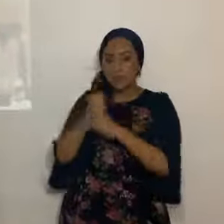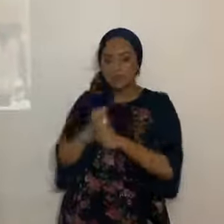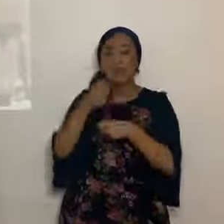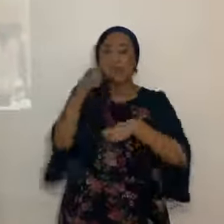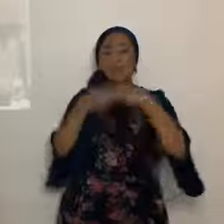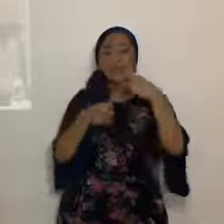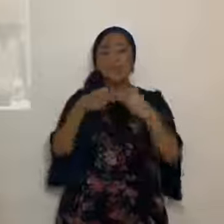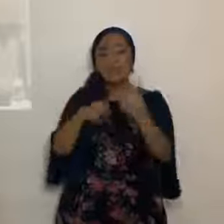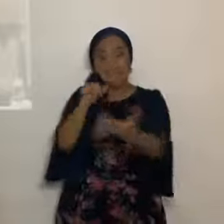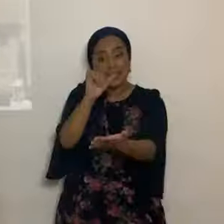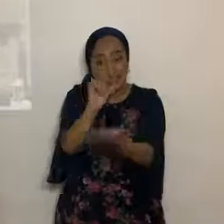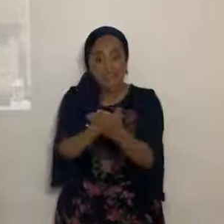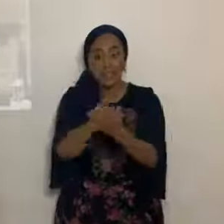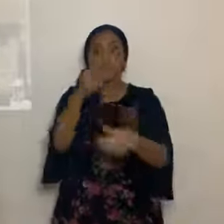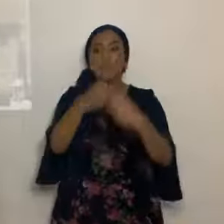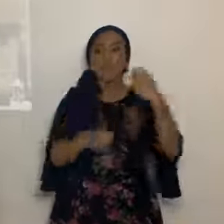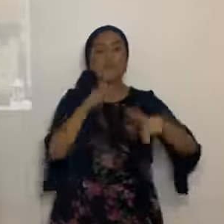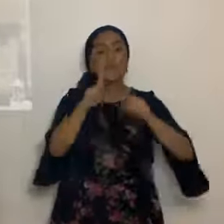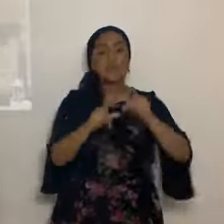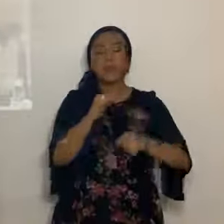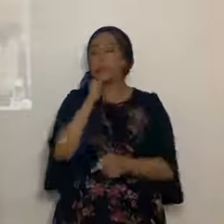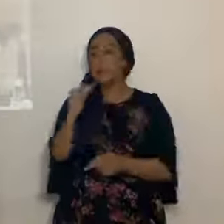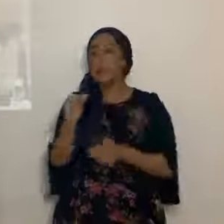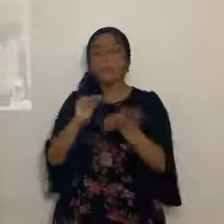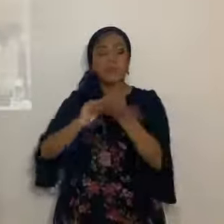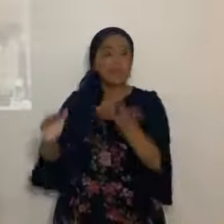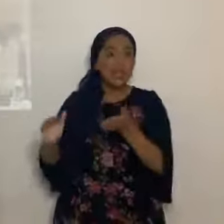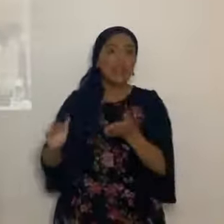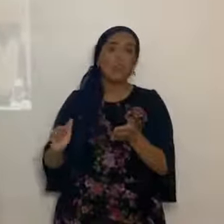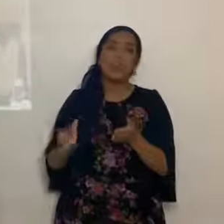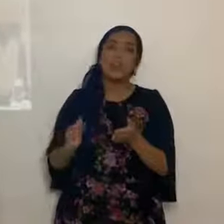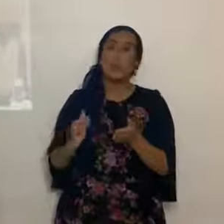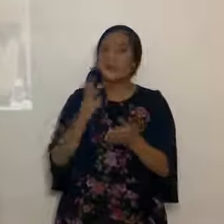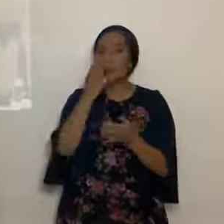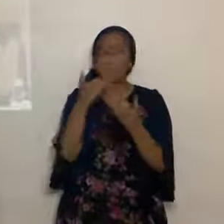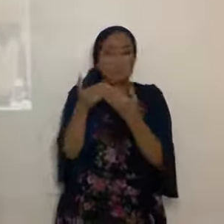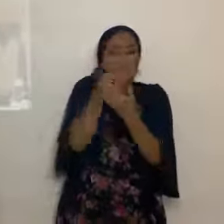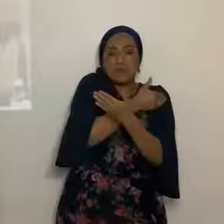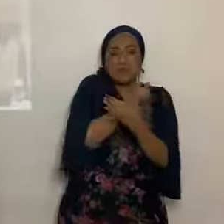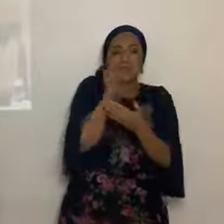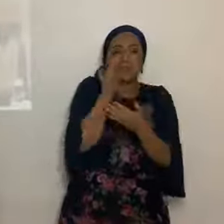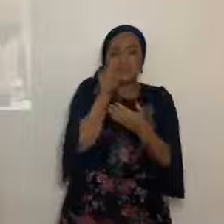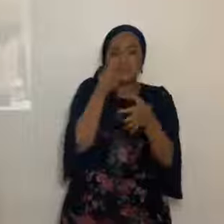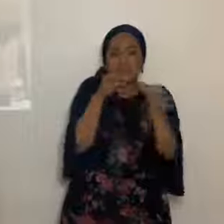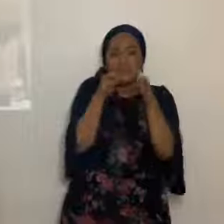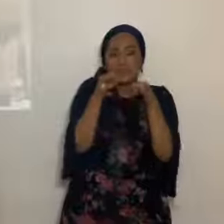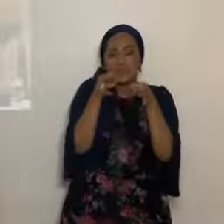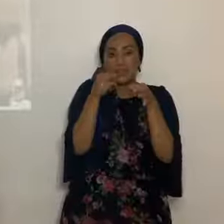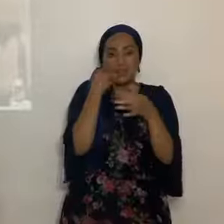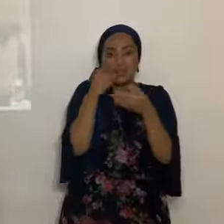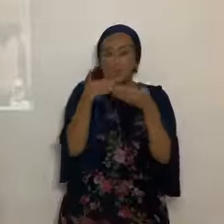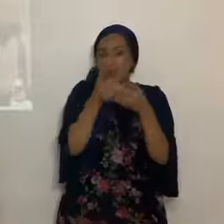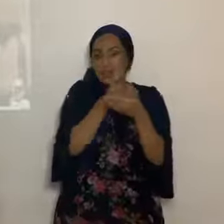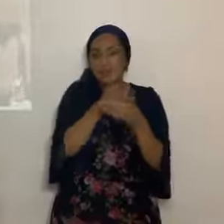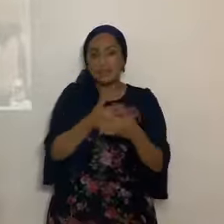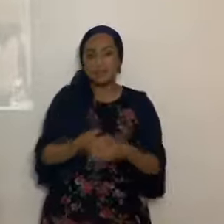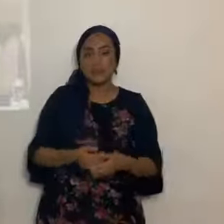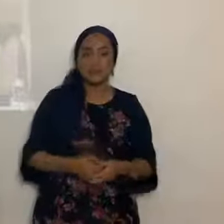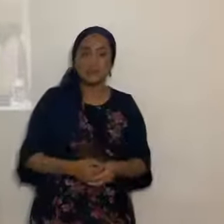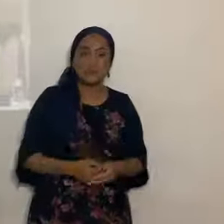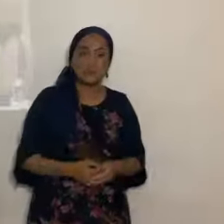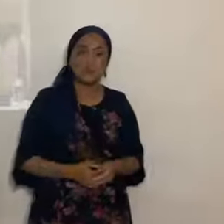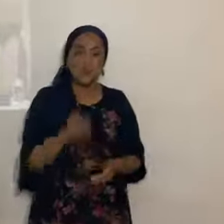es ese. No se perdona. Todos los criterios que ya he ido diciendo para no ser